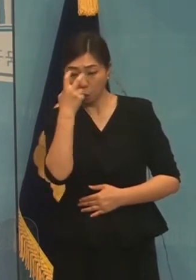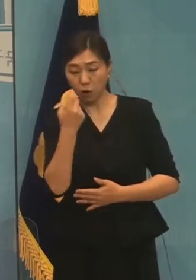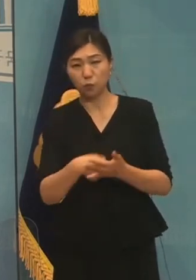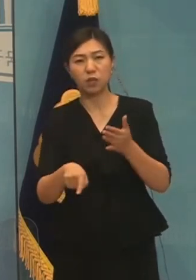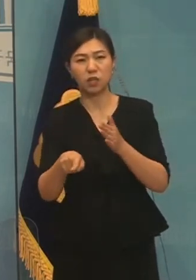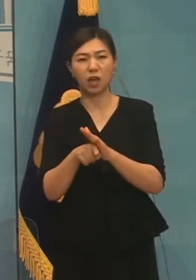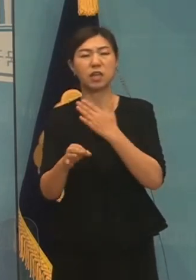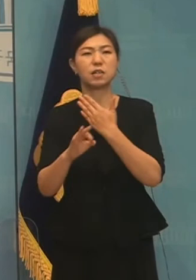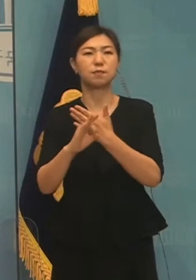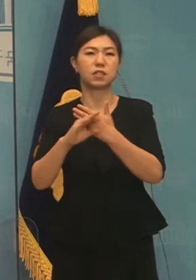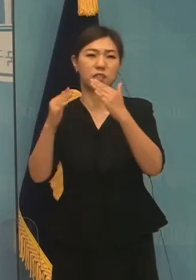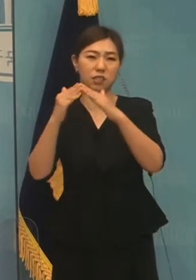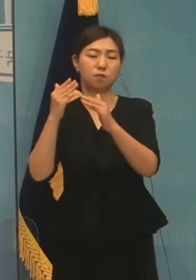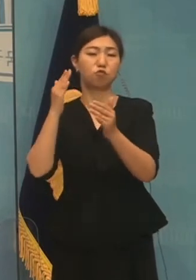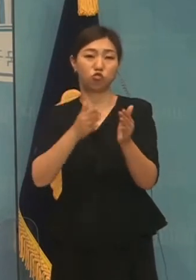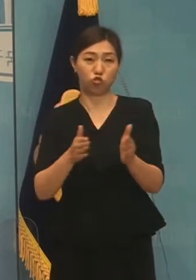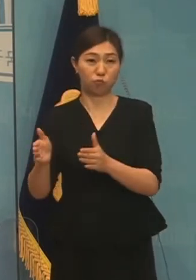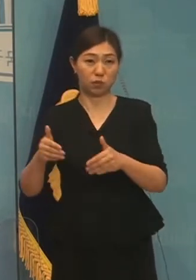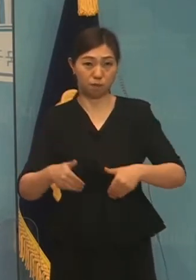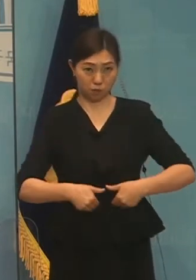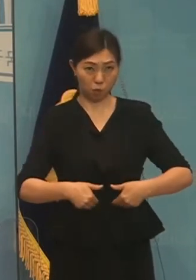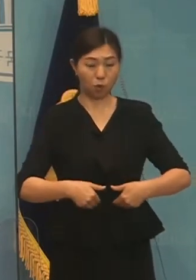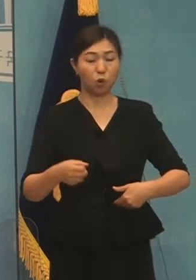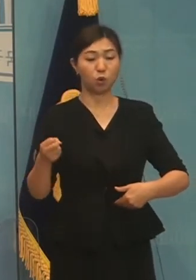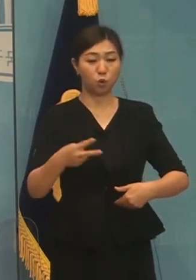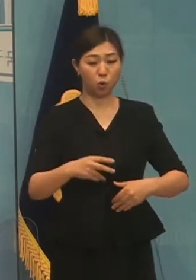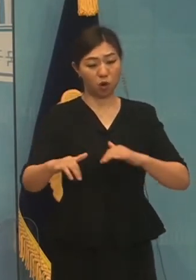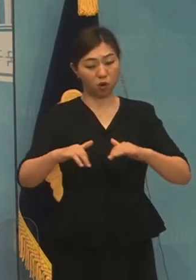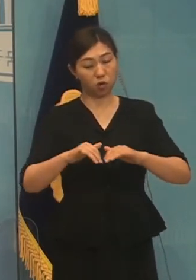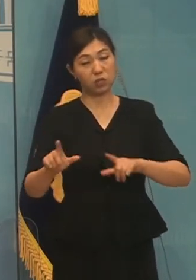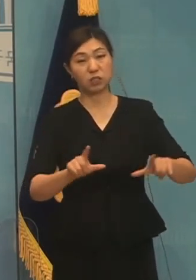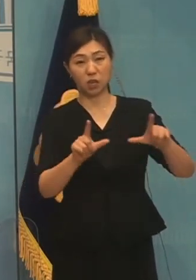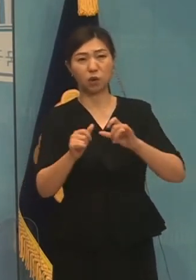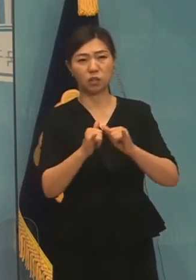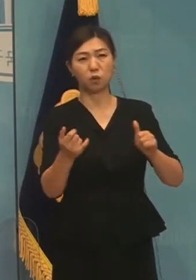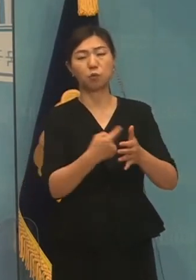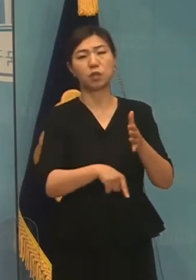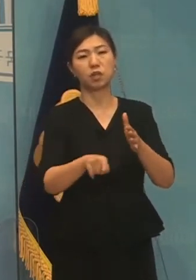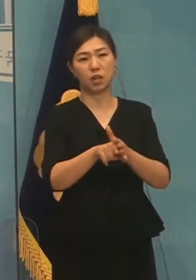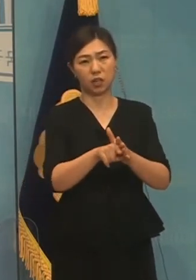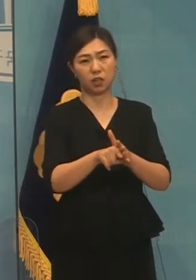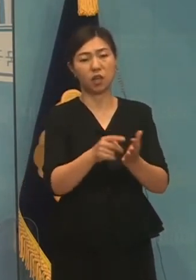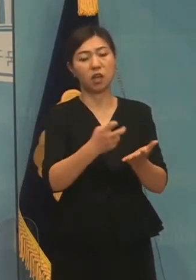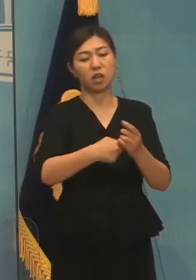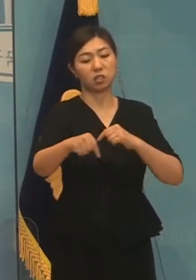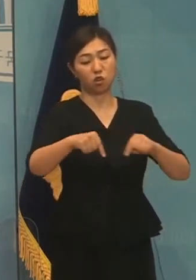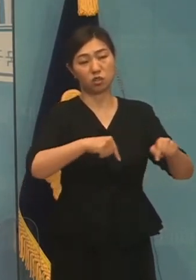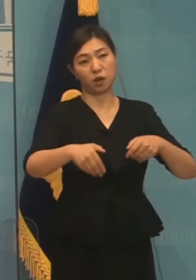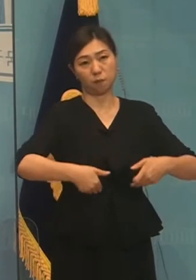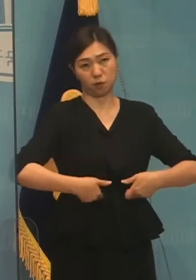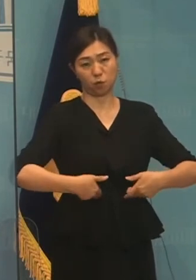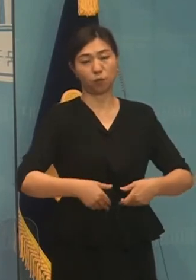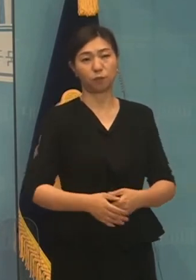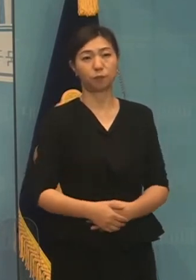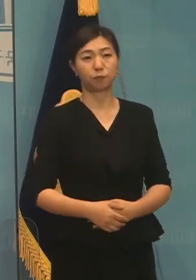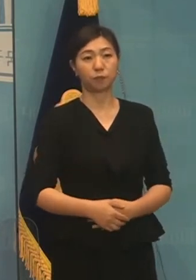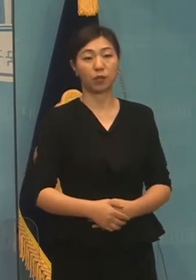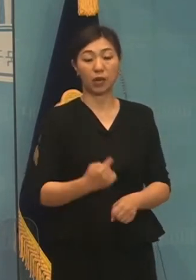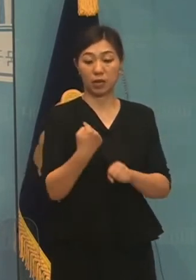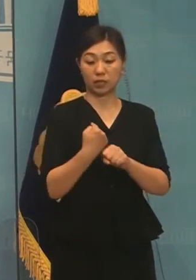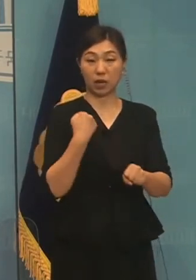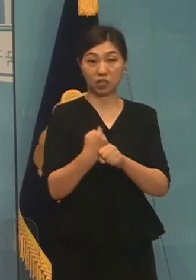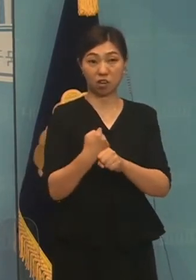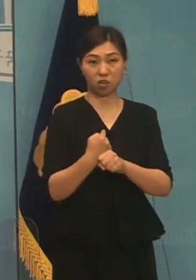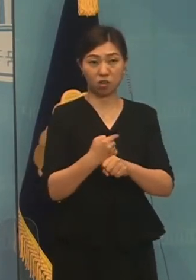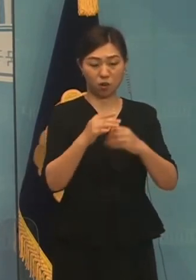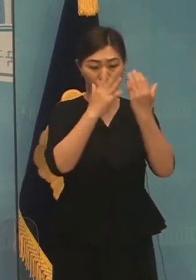환경과 특성을 고려한 접종 대책을 마련할 것을 촉구합니다. 이미 작년 전국민